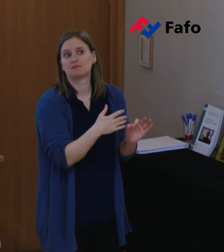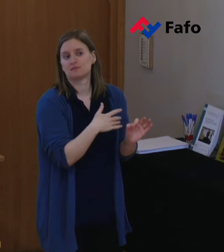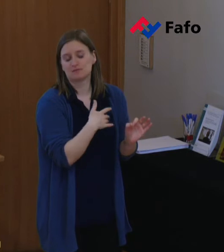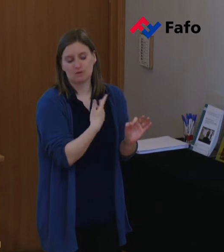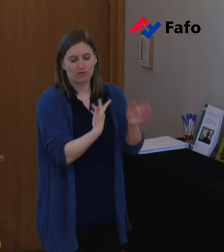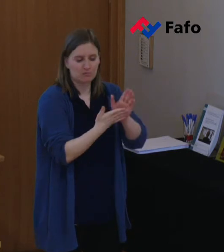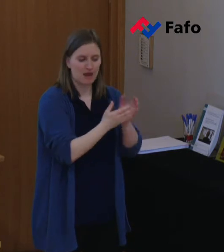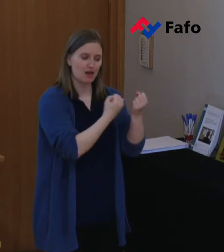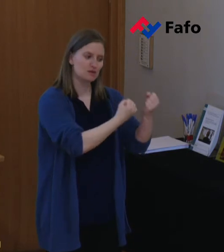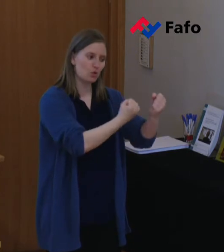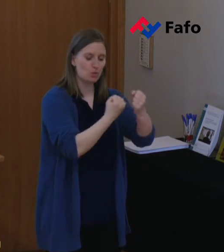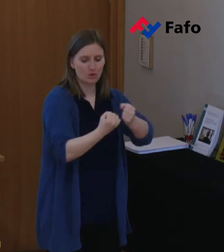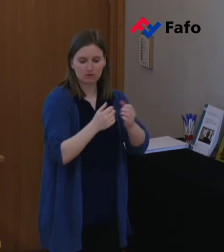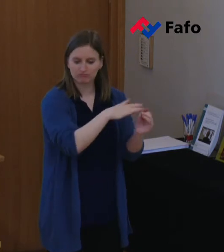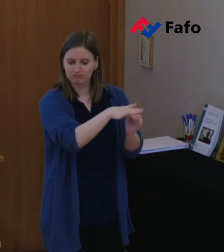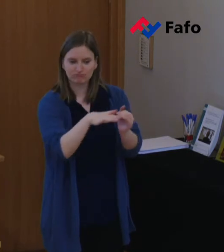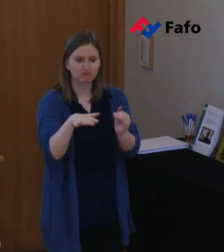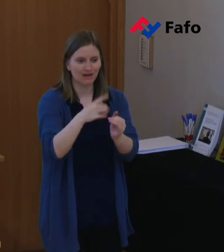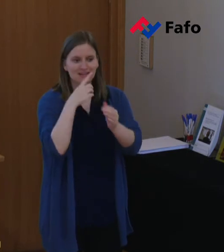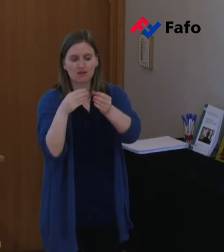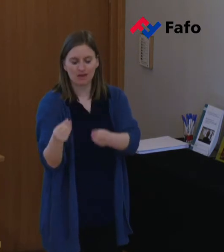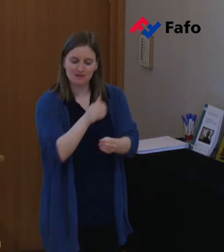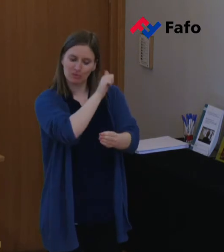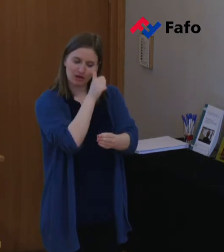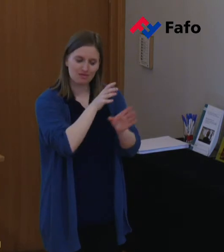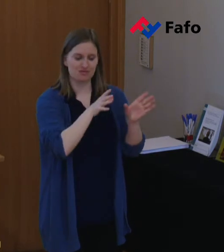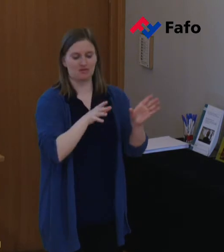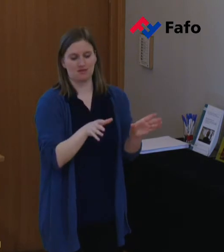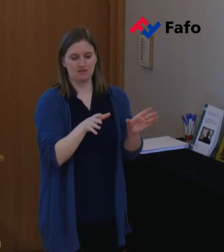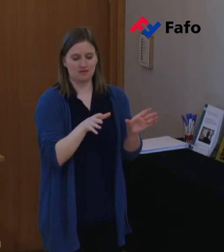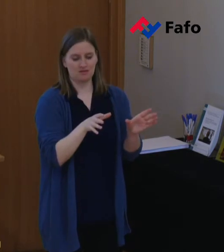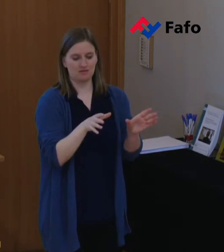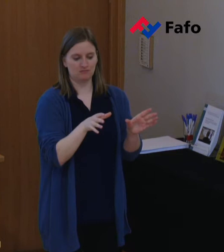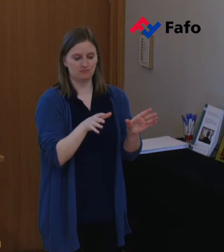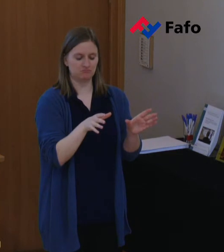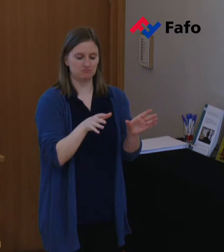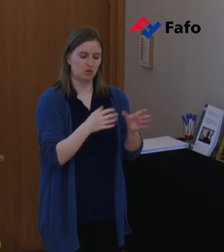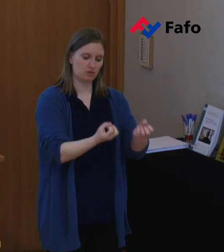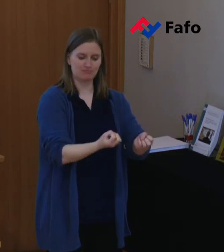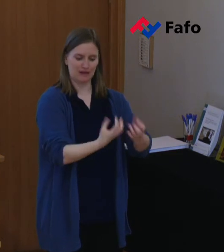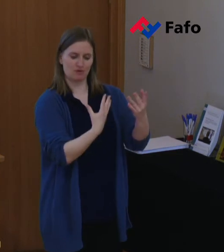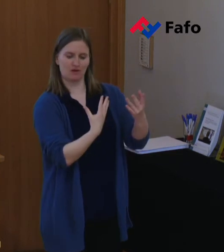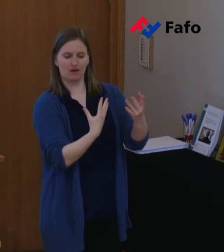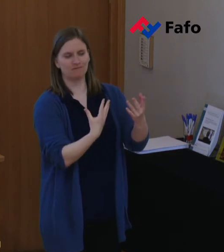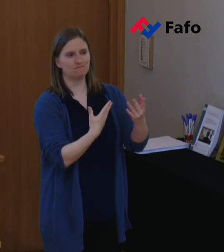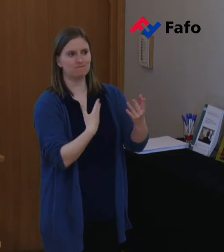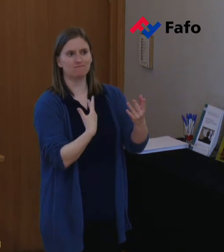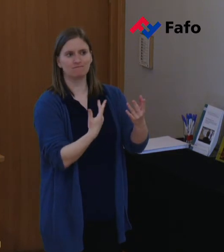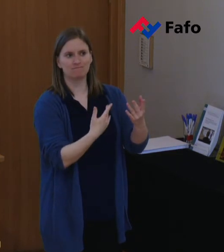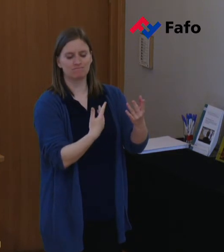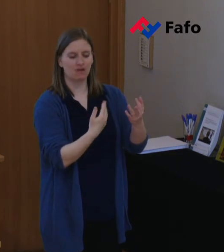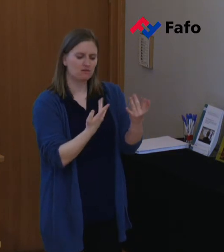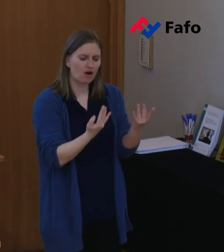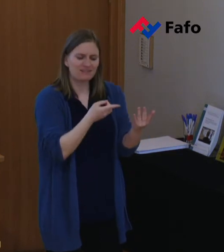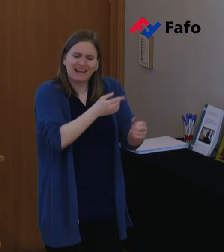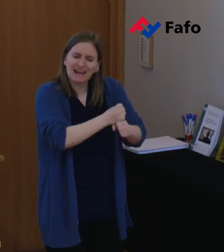med de og kjørt rundt omkring i Sandnes og i Bergen, og fått et inntrykk av på en måte hva er